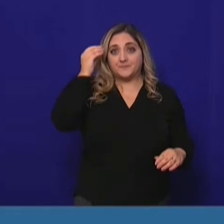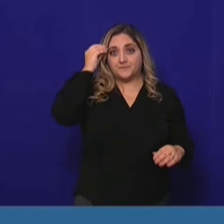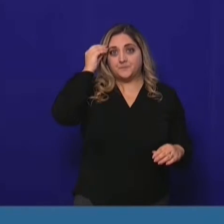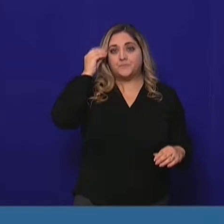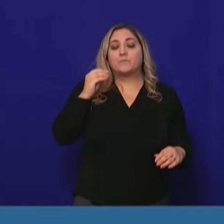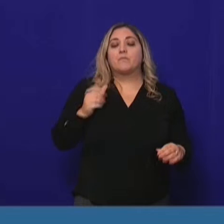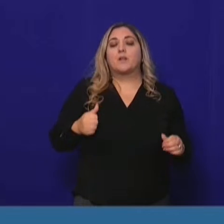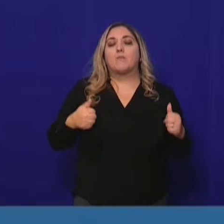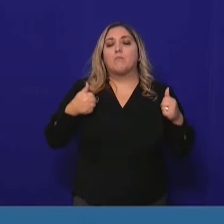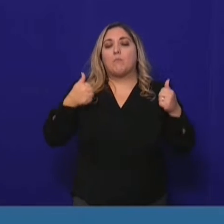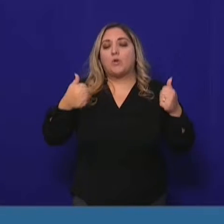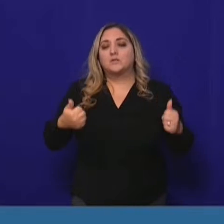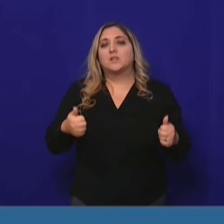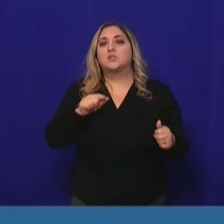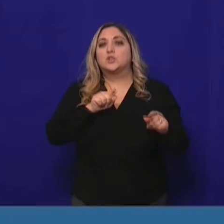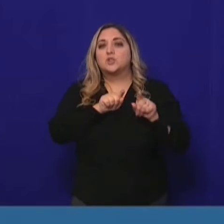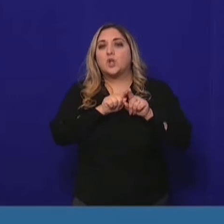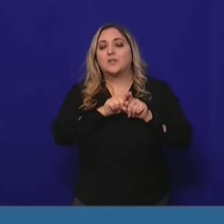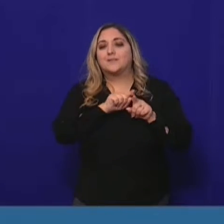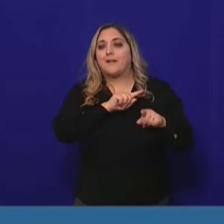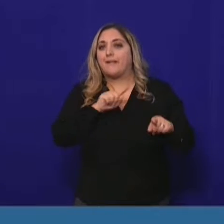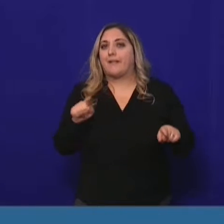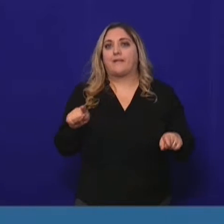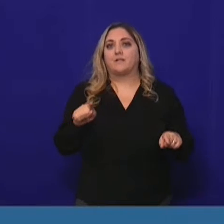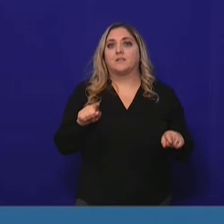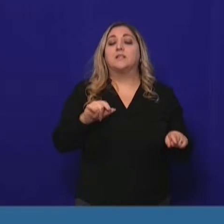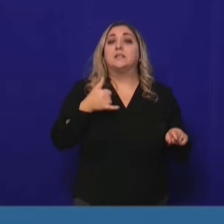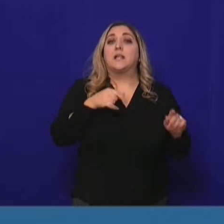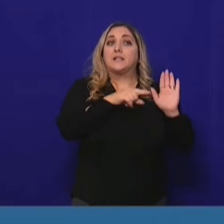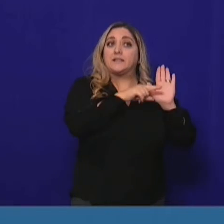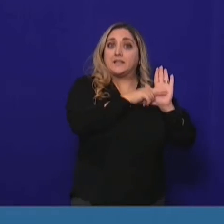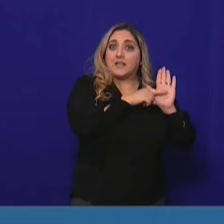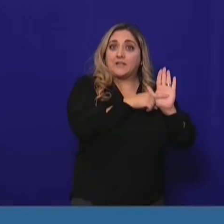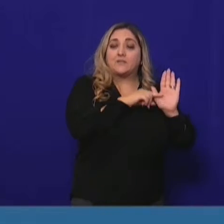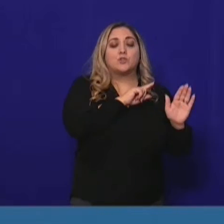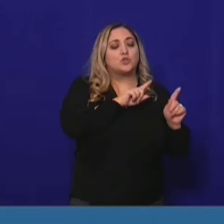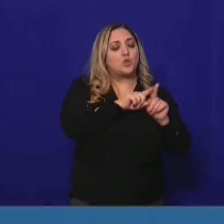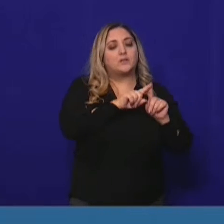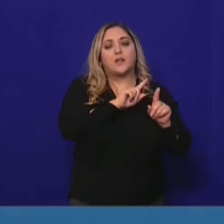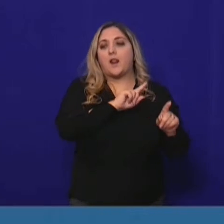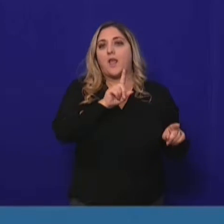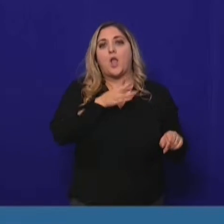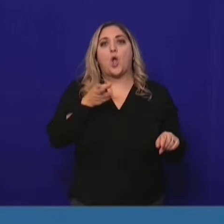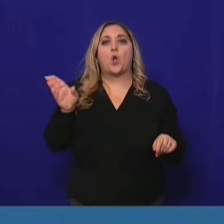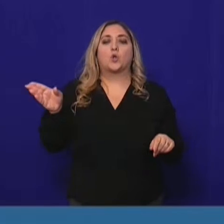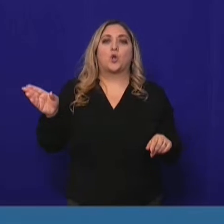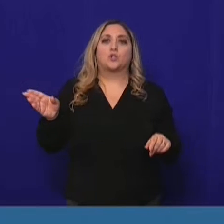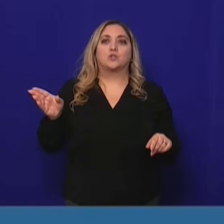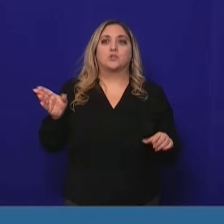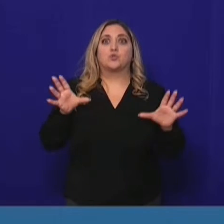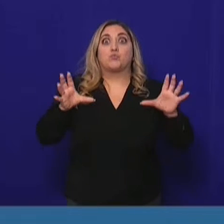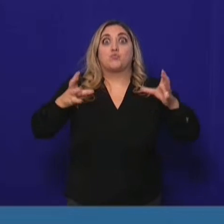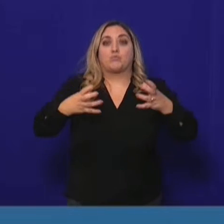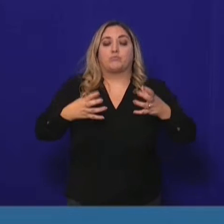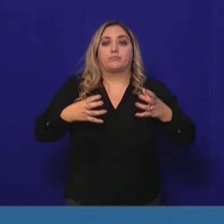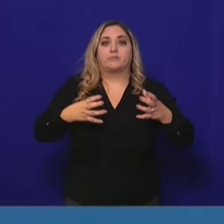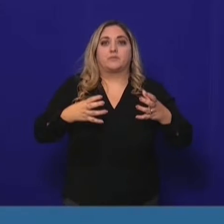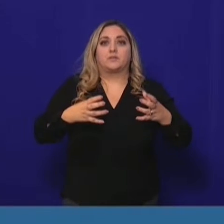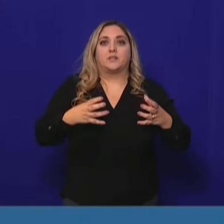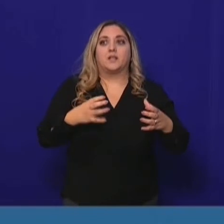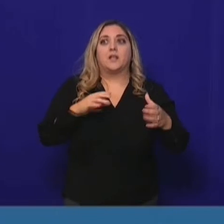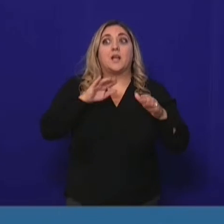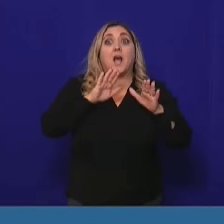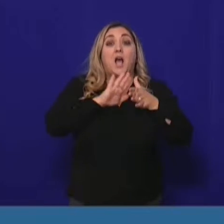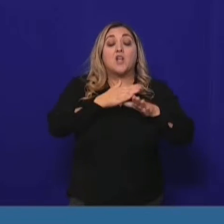mikrobi il-partiċelli tal-mikrobu fil-gerżuma biex it-test ikun jista' jaqbdu. U mbagħad ikun jista' jkun li sakemm inti ħatkun qed tiltaqa'